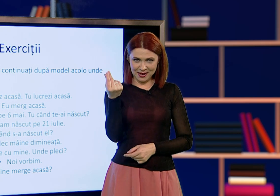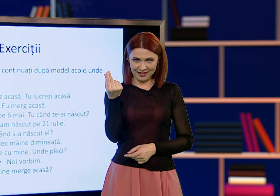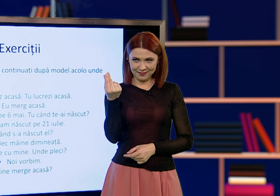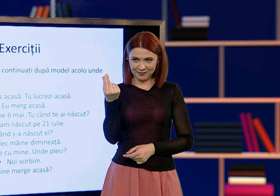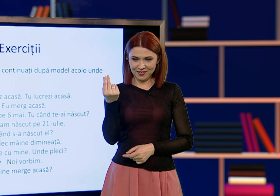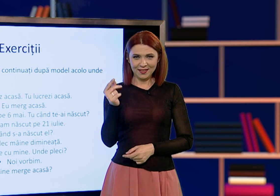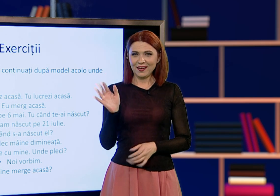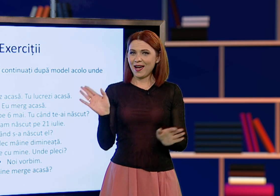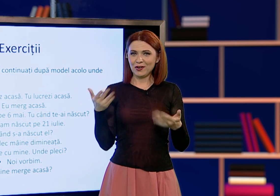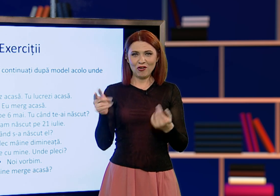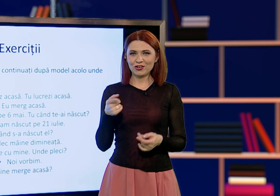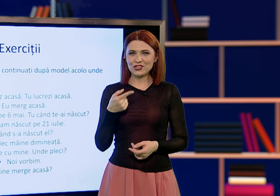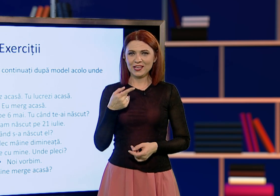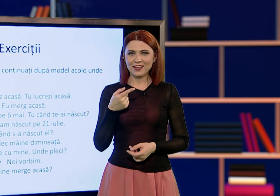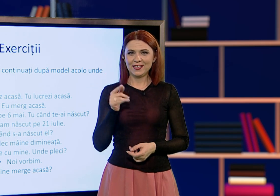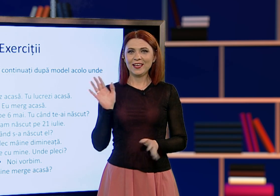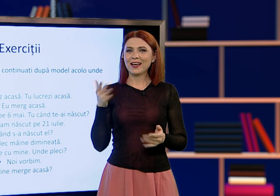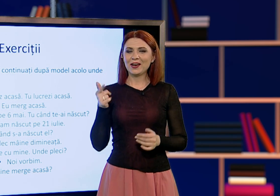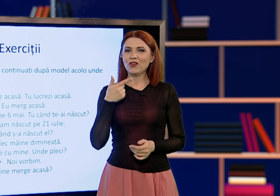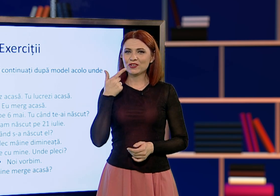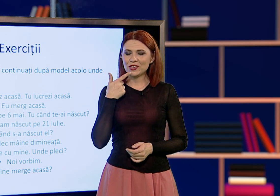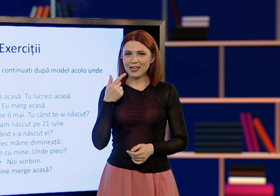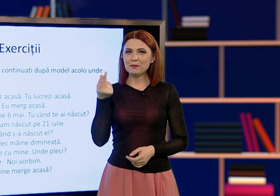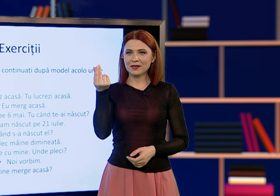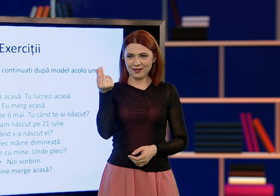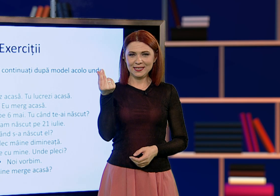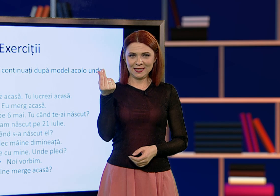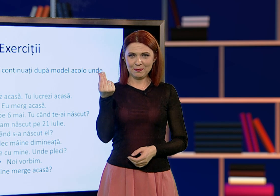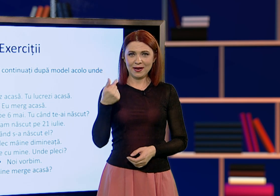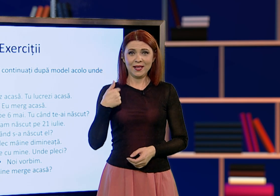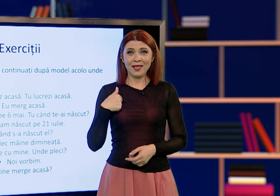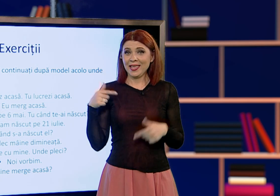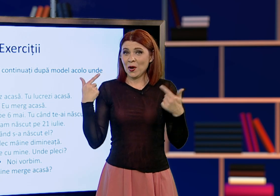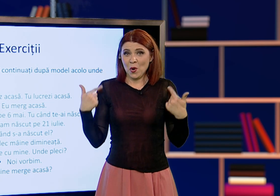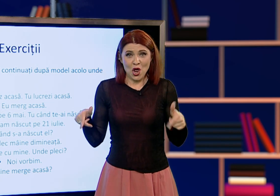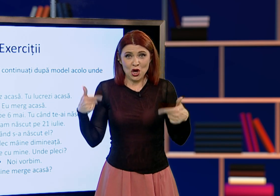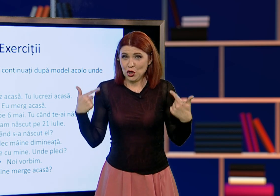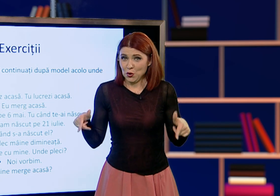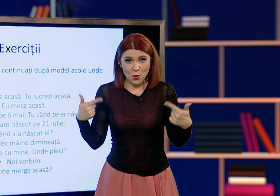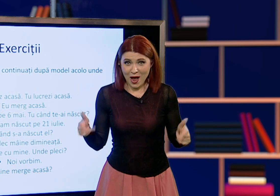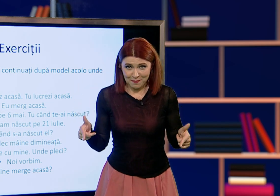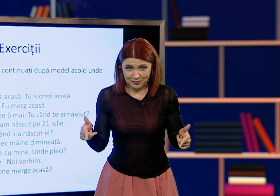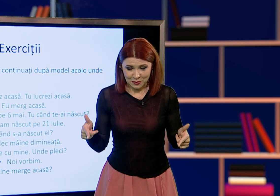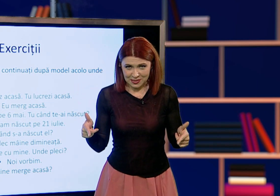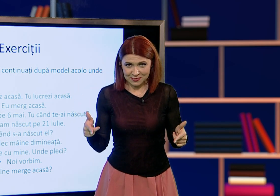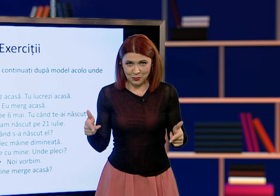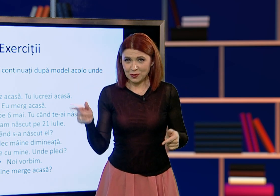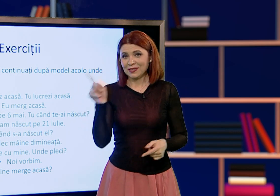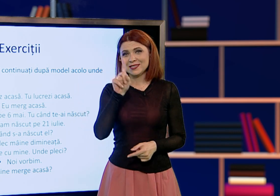bani ca în orice ca în orice limbă este bani eu nu am pot să spun sau